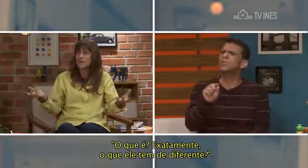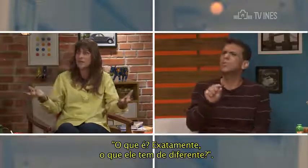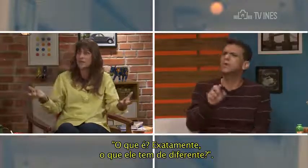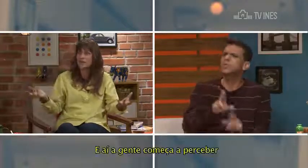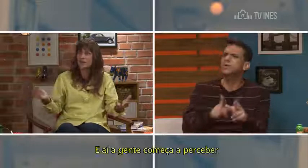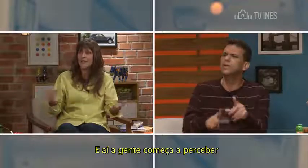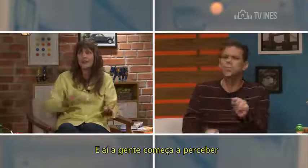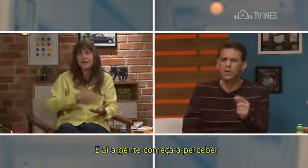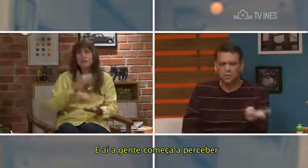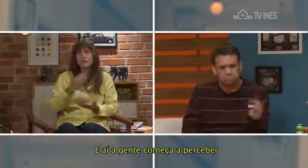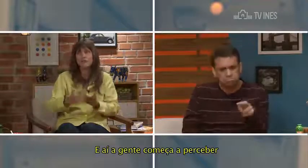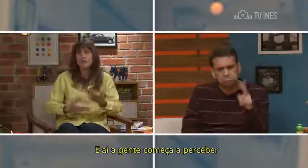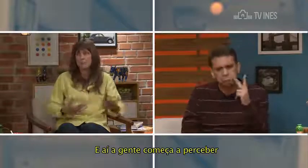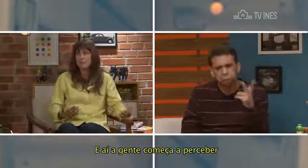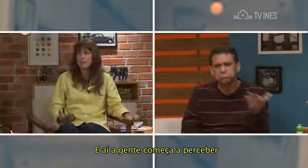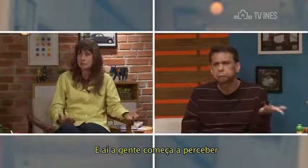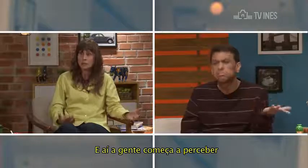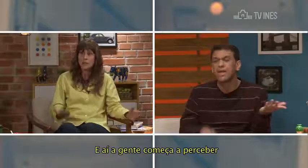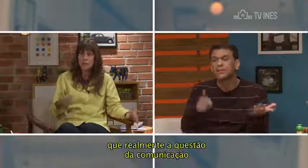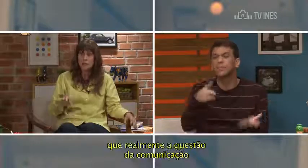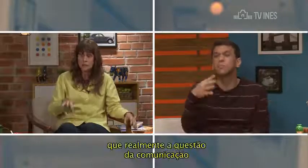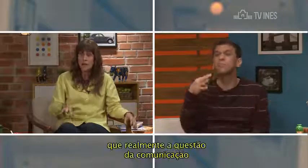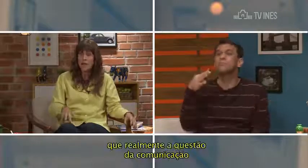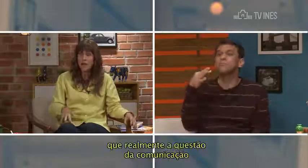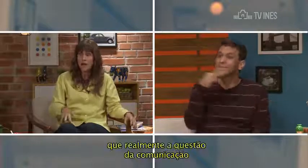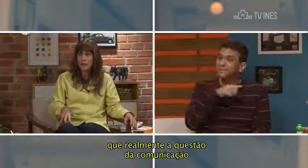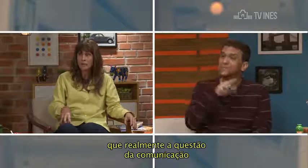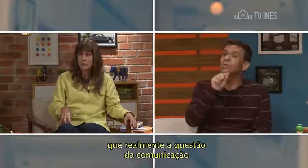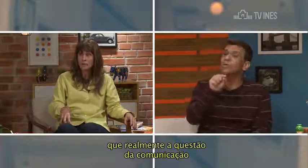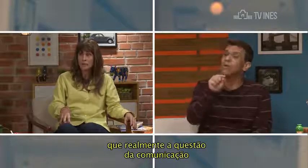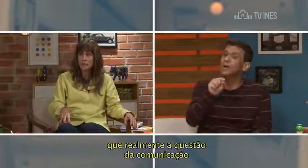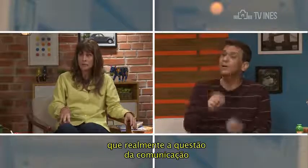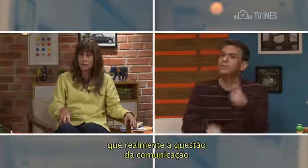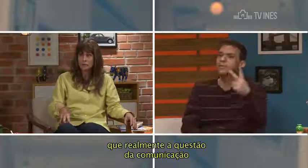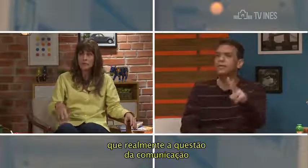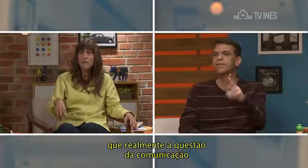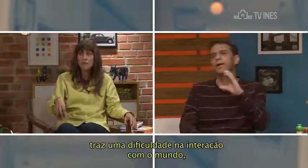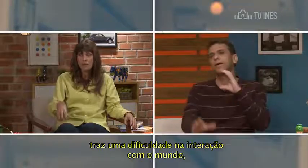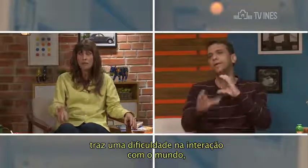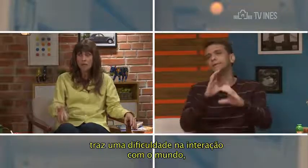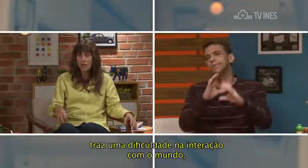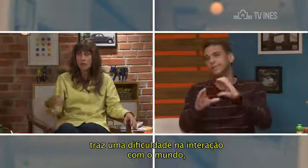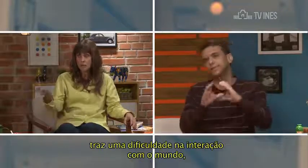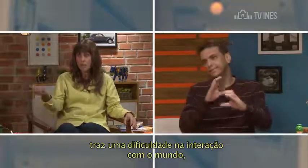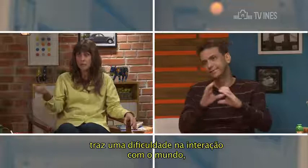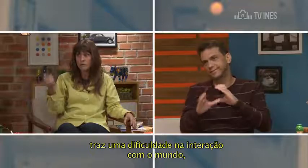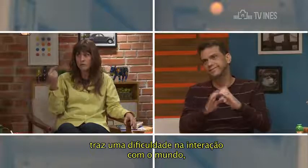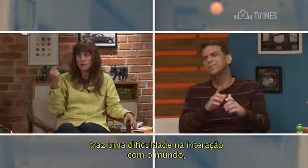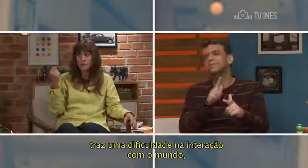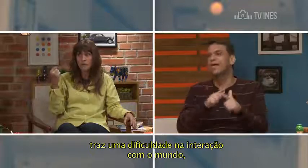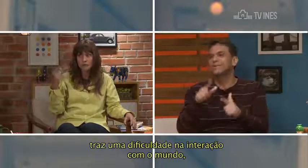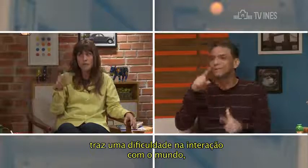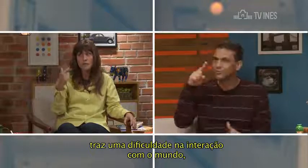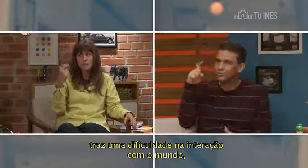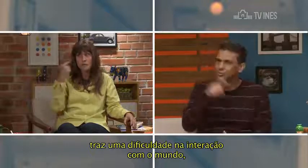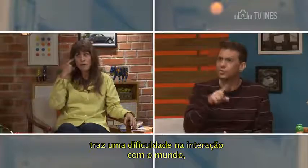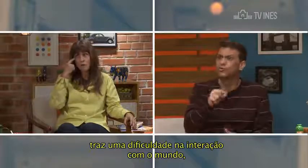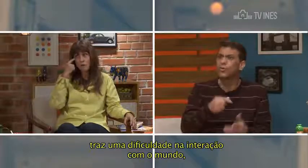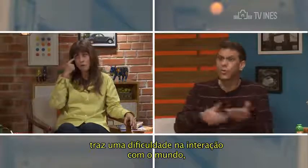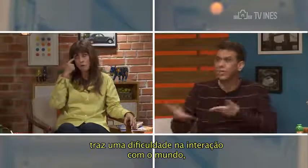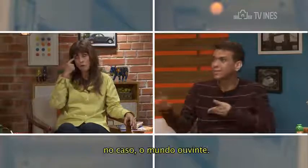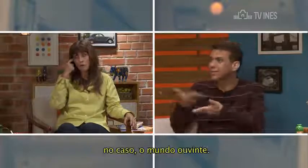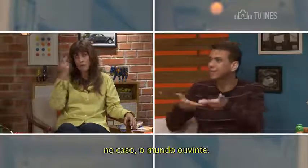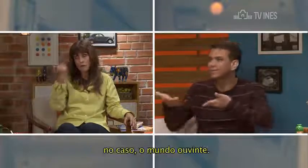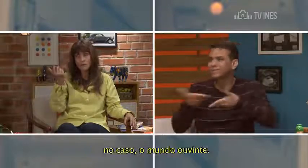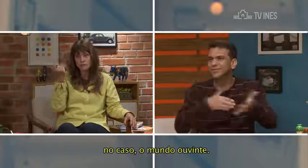de diferente? E aí a gente começa a perceber que realmente a questão da comunicação traz uma dificuldade na interação